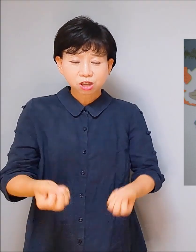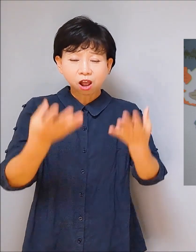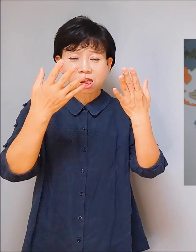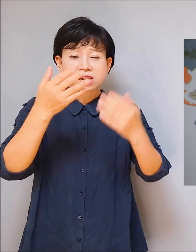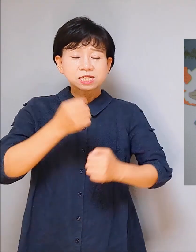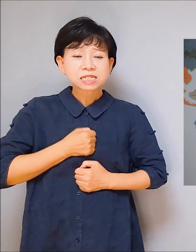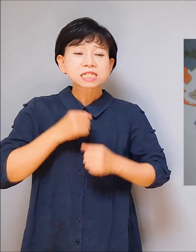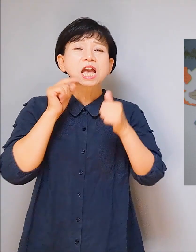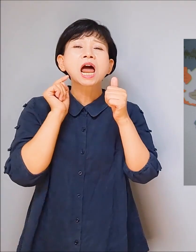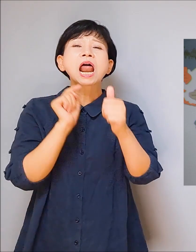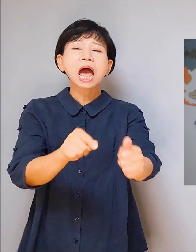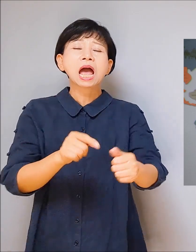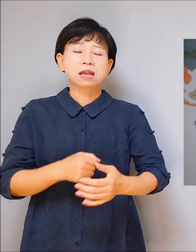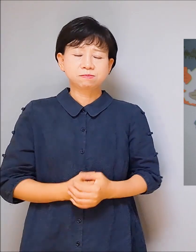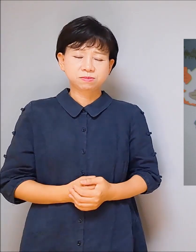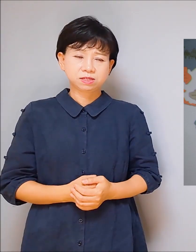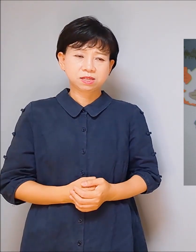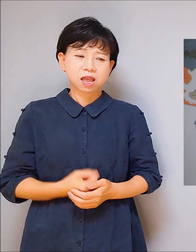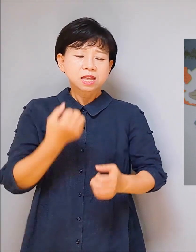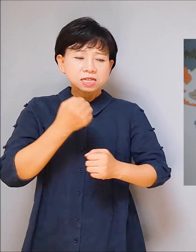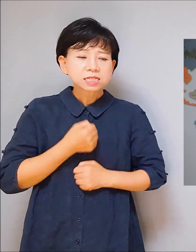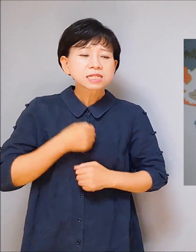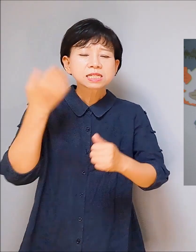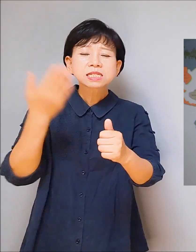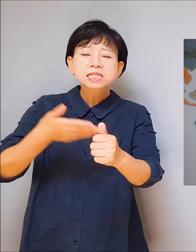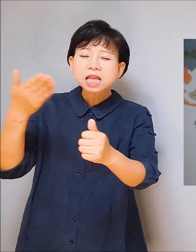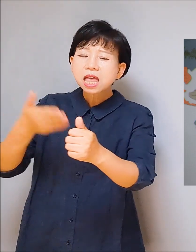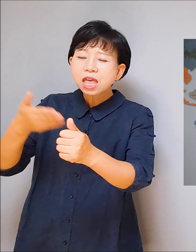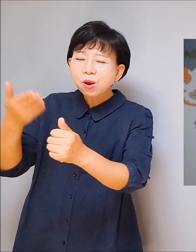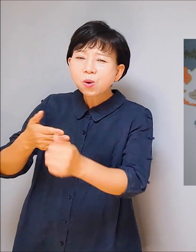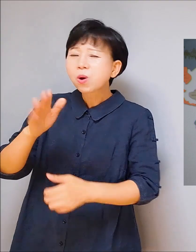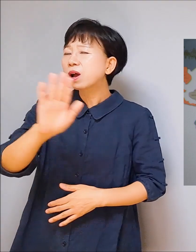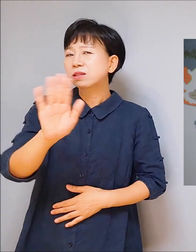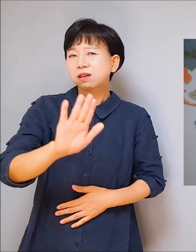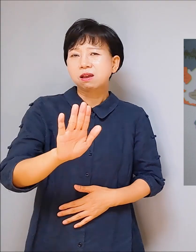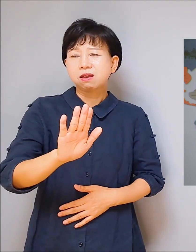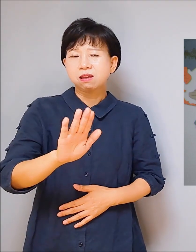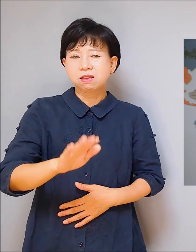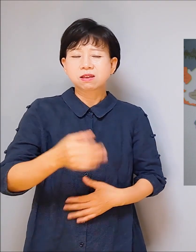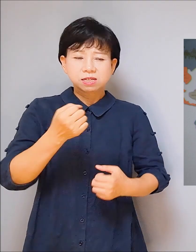이건 명령이지요. 안 지키면 안 된다 라는 거예요.